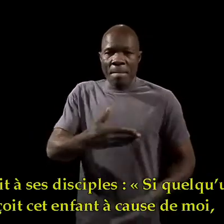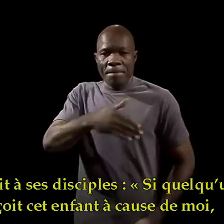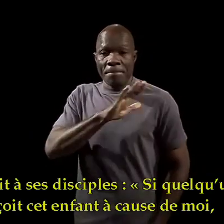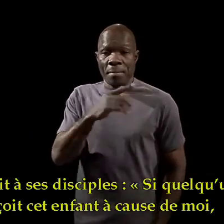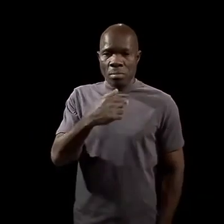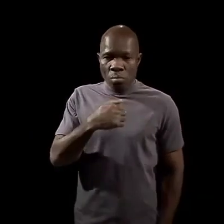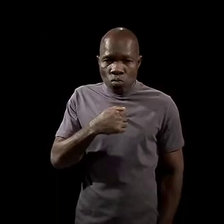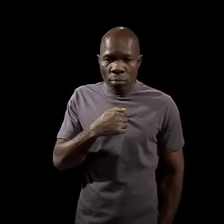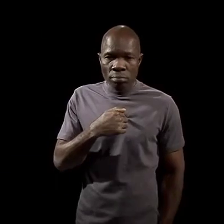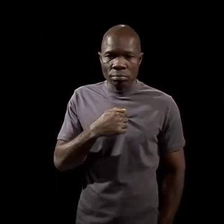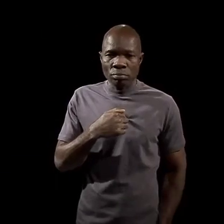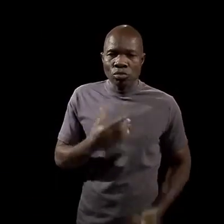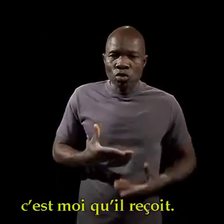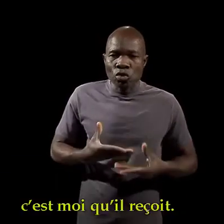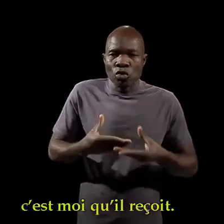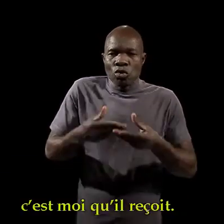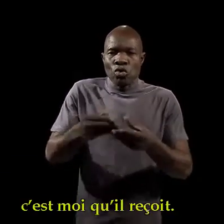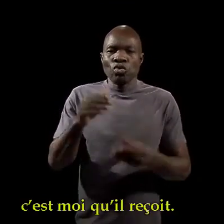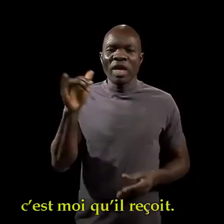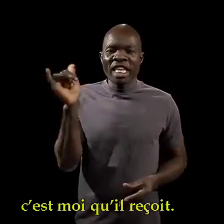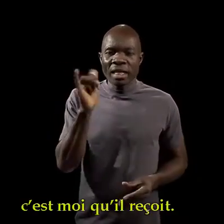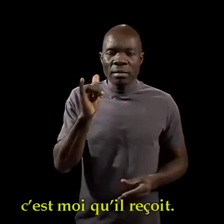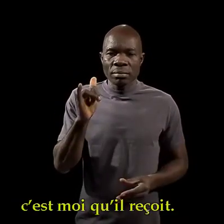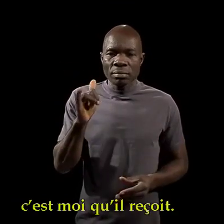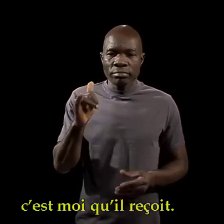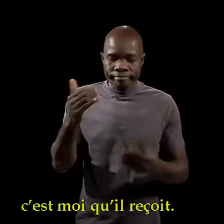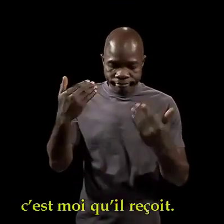enfant à cause de moi, c'est moi qui le reçois.